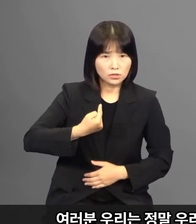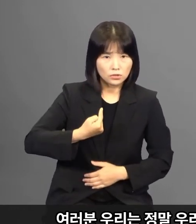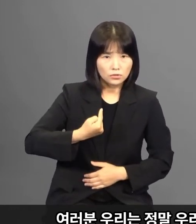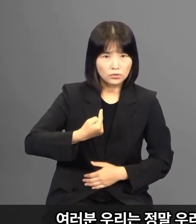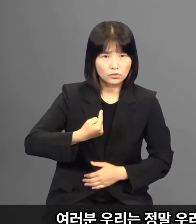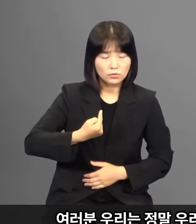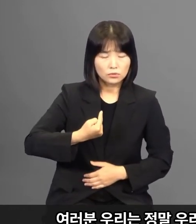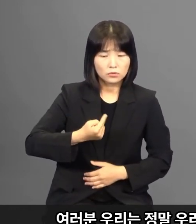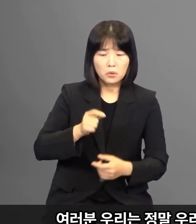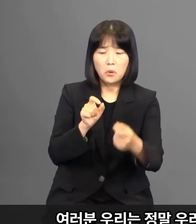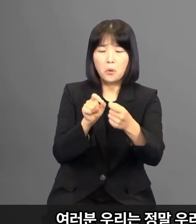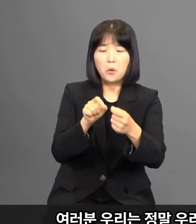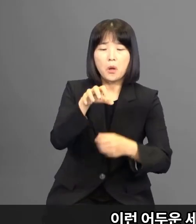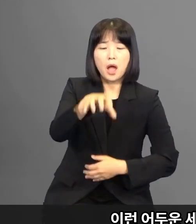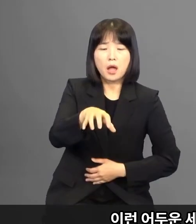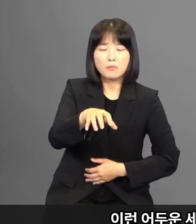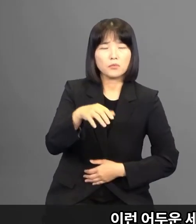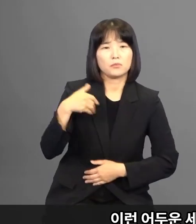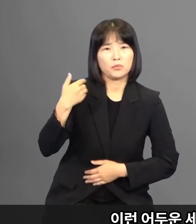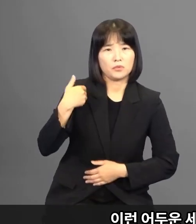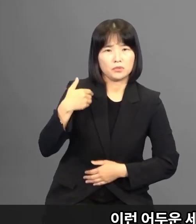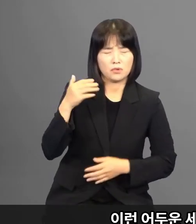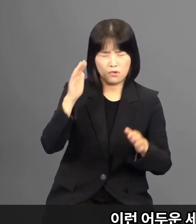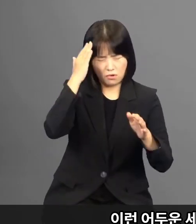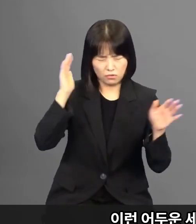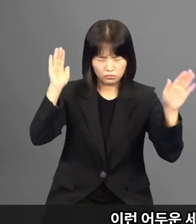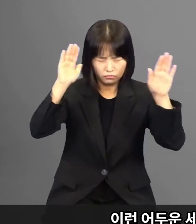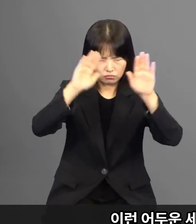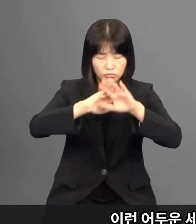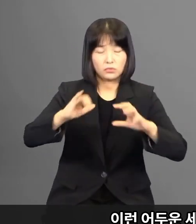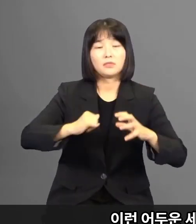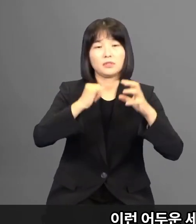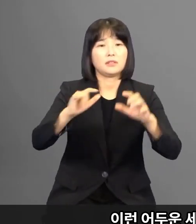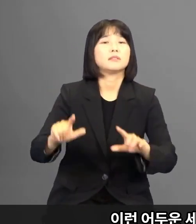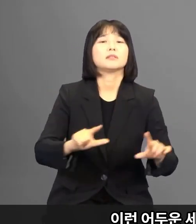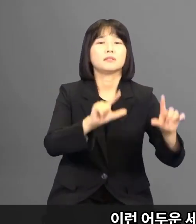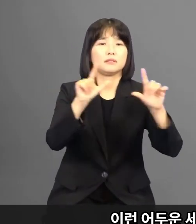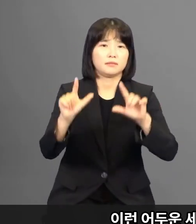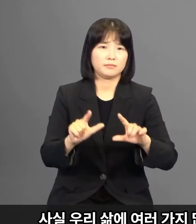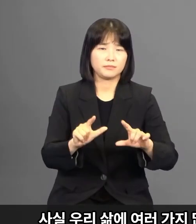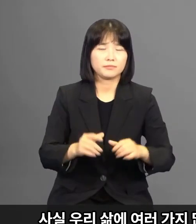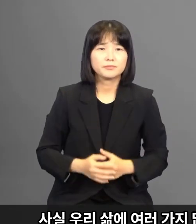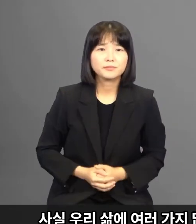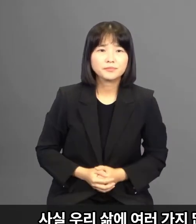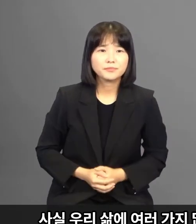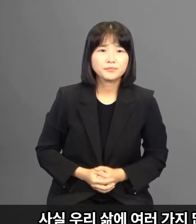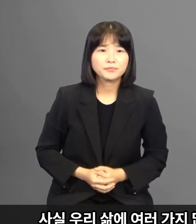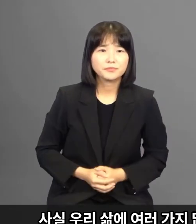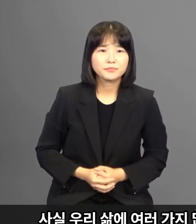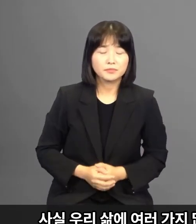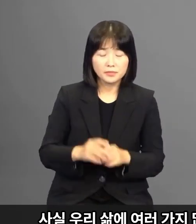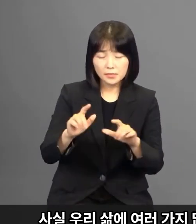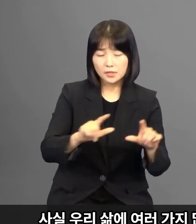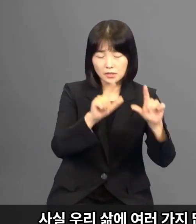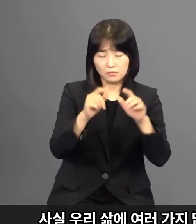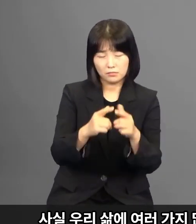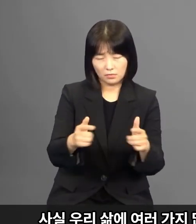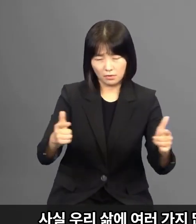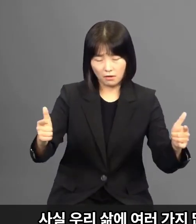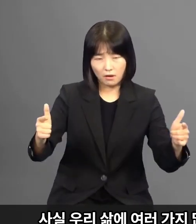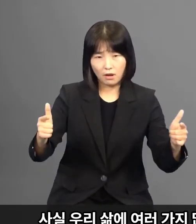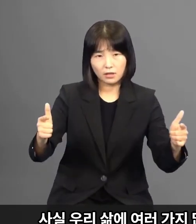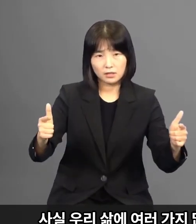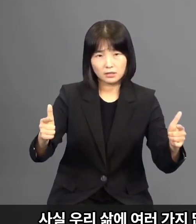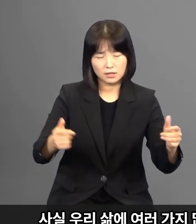치 앞도 내다볼 수 없는 이런 어두운 세상을 살아가고 있는 거예요. 사실 우리 삶에 여러 가지 많은 일들이 사건,